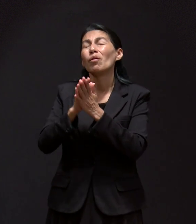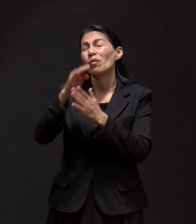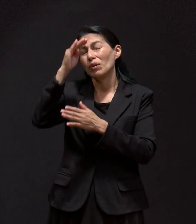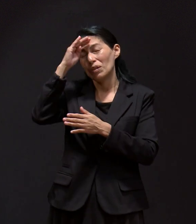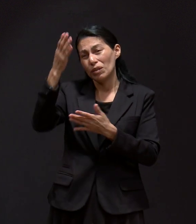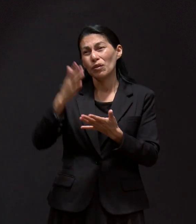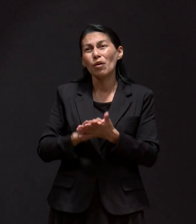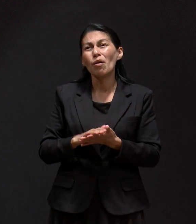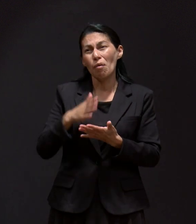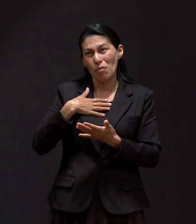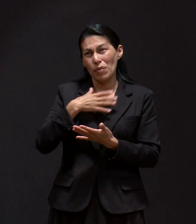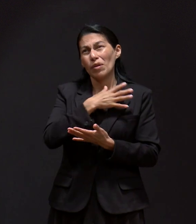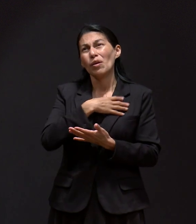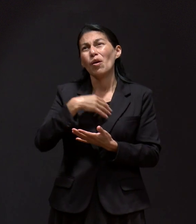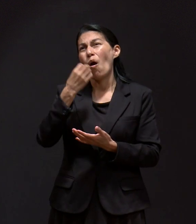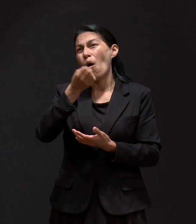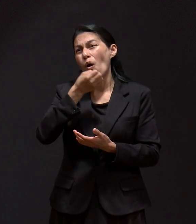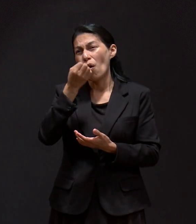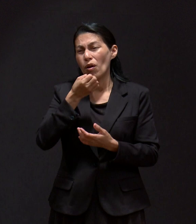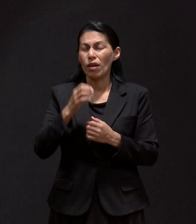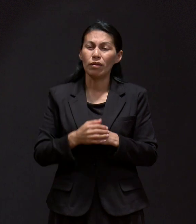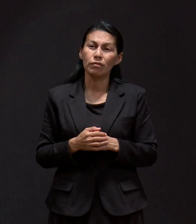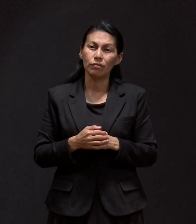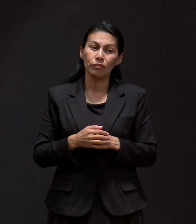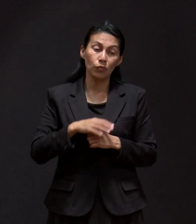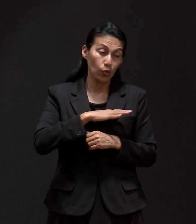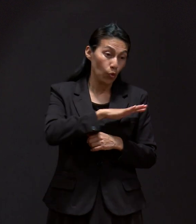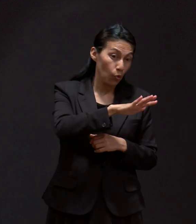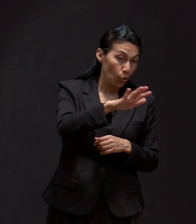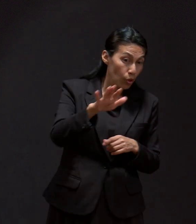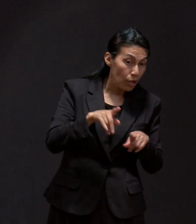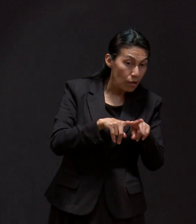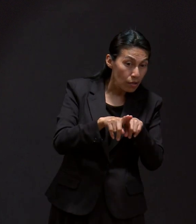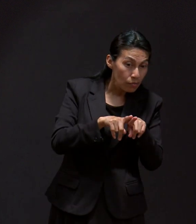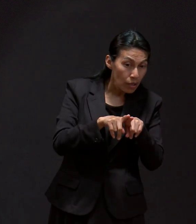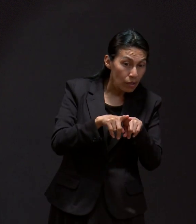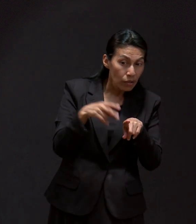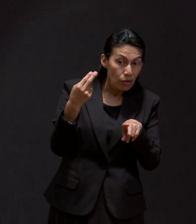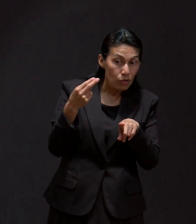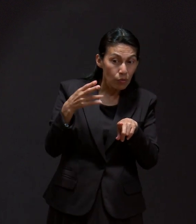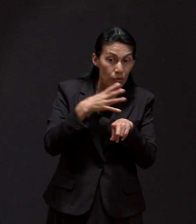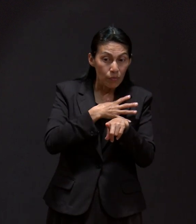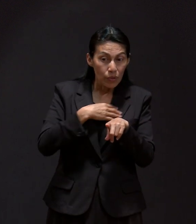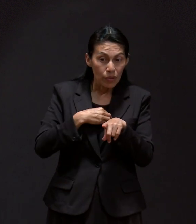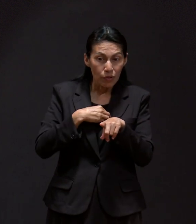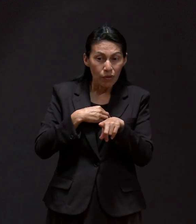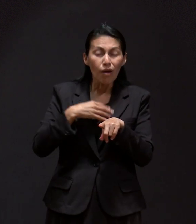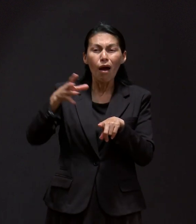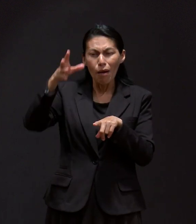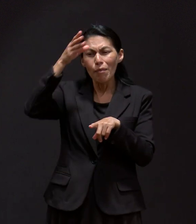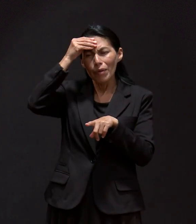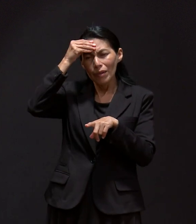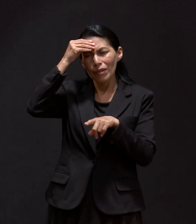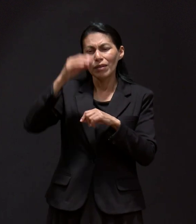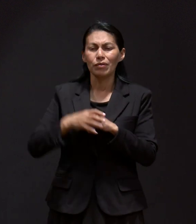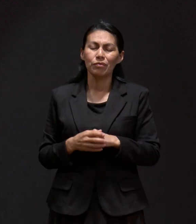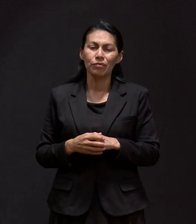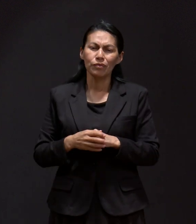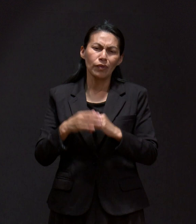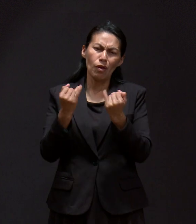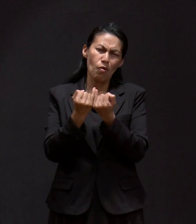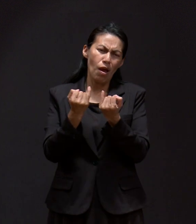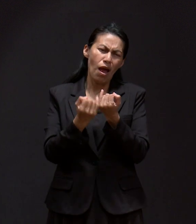y ya todas las hermanas aprendieron el nombre de mi hijo porque ya sabían que era prioridad de oración y también acercarnos a